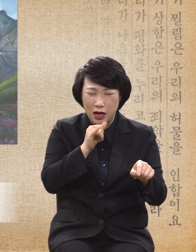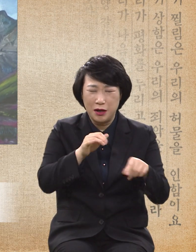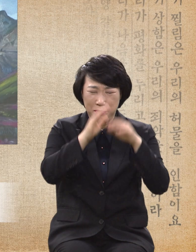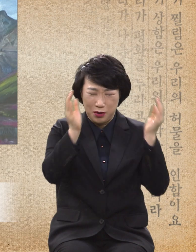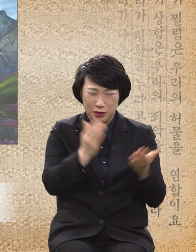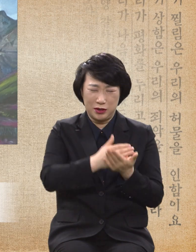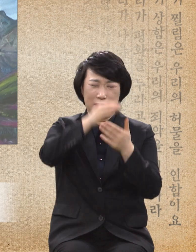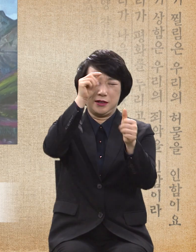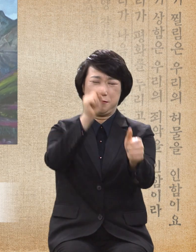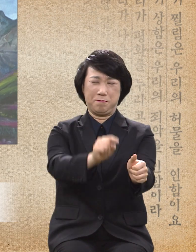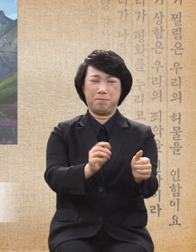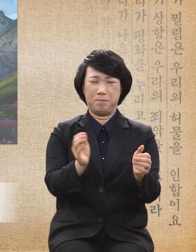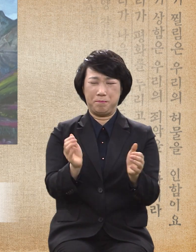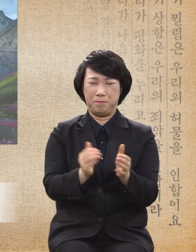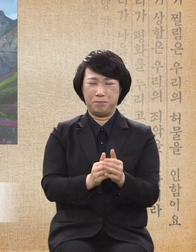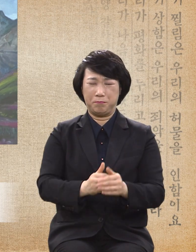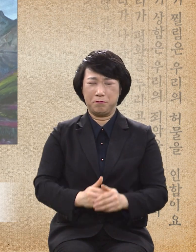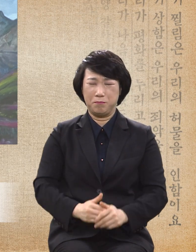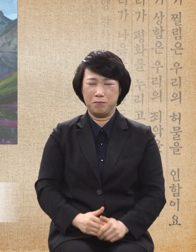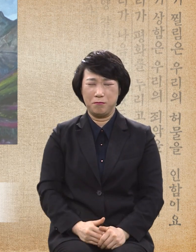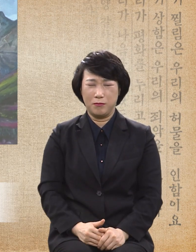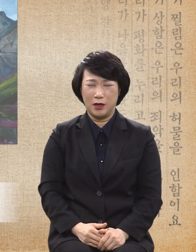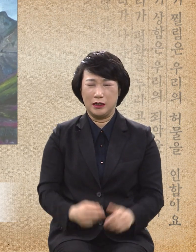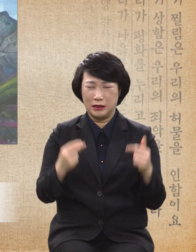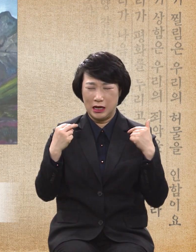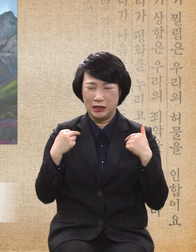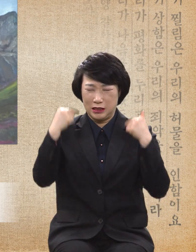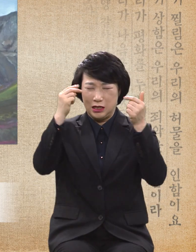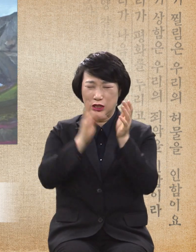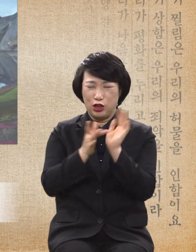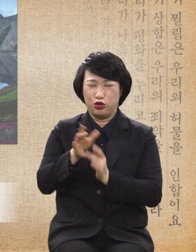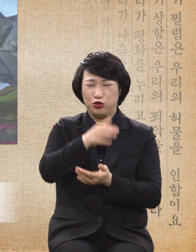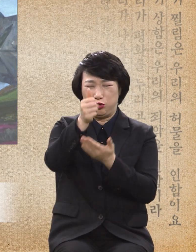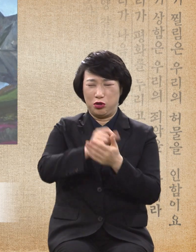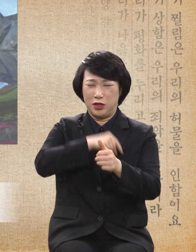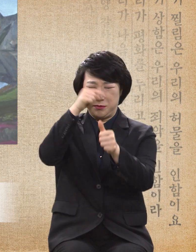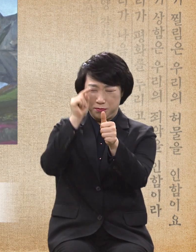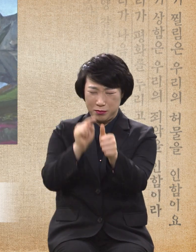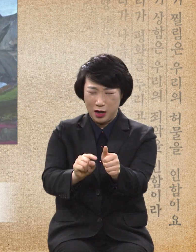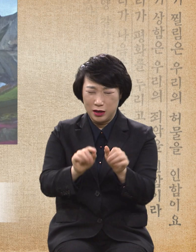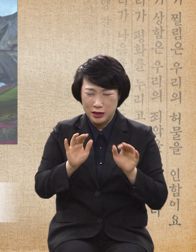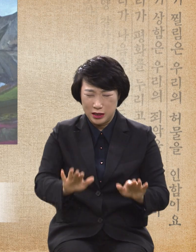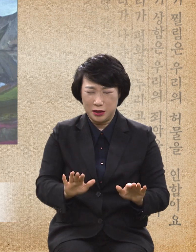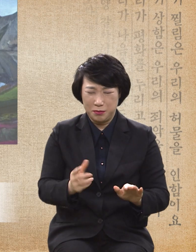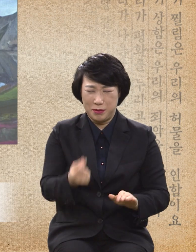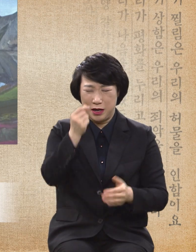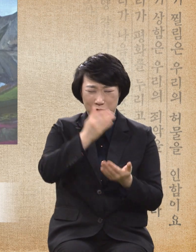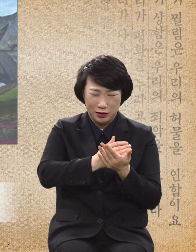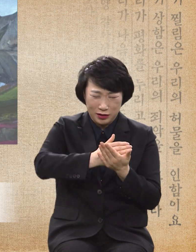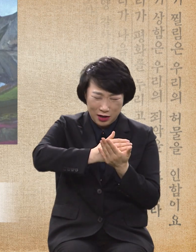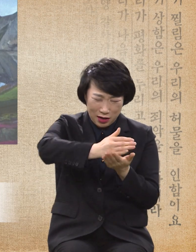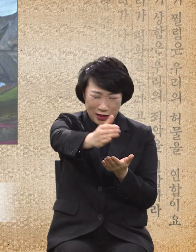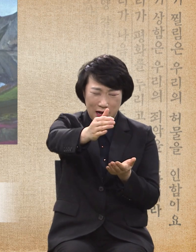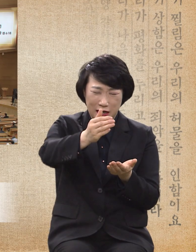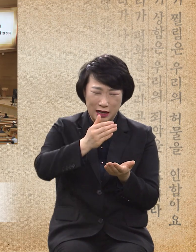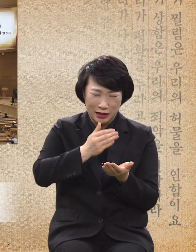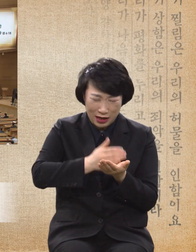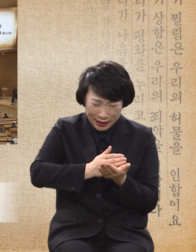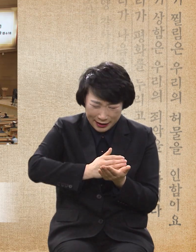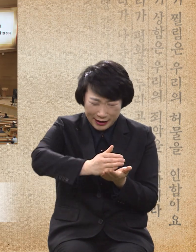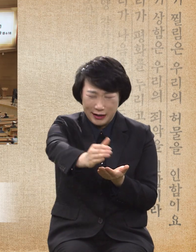너는 떠나갈지어다. 나사렛 예수님의 이름으로 명령하노니 지금 즉시 떠나가라.